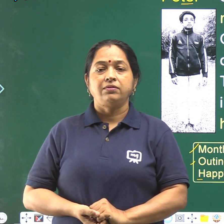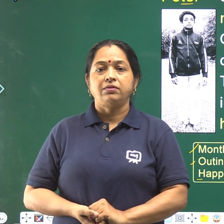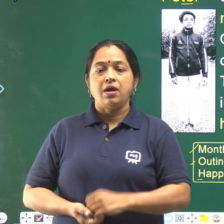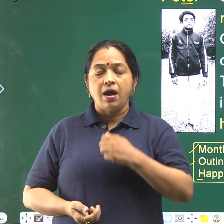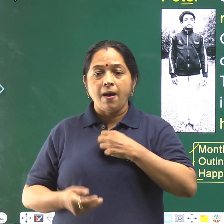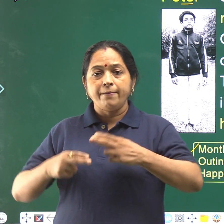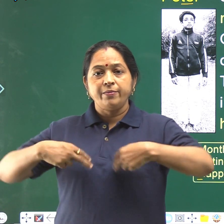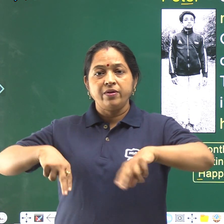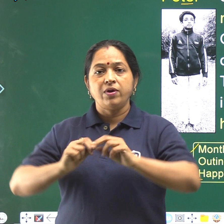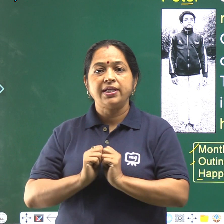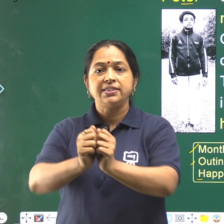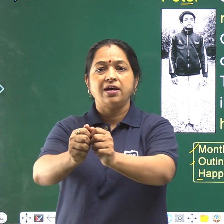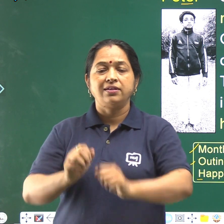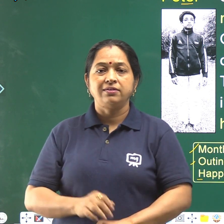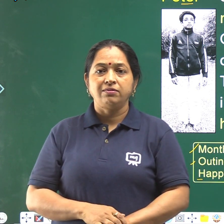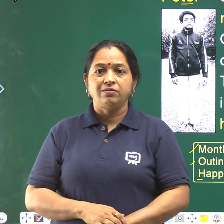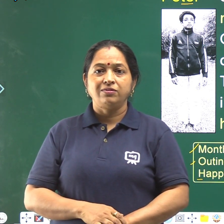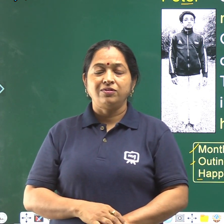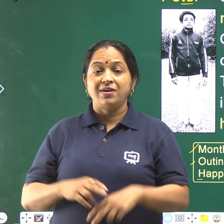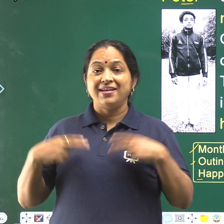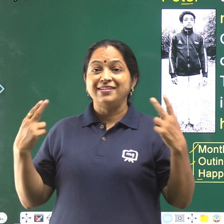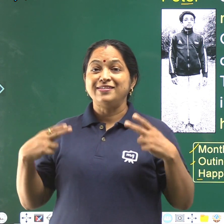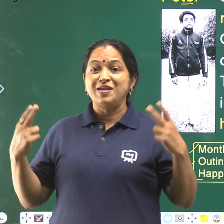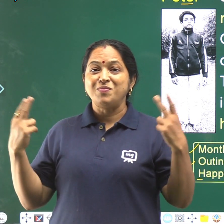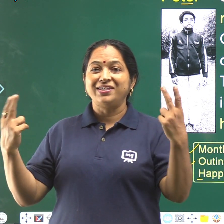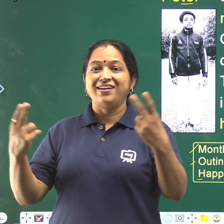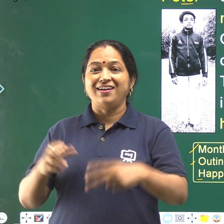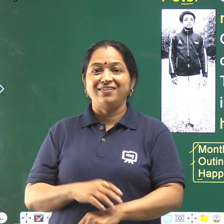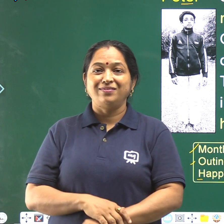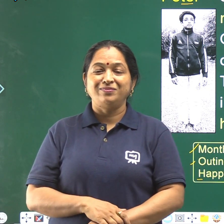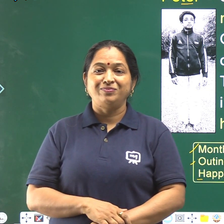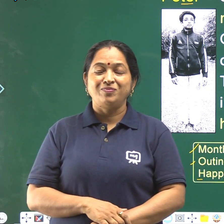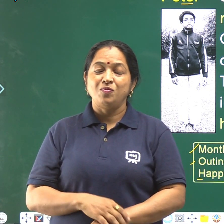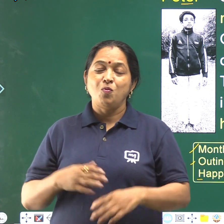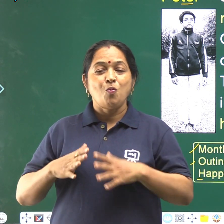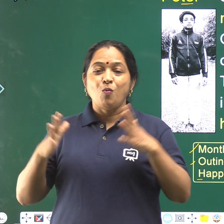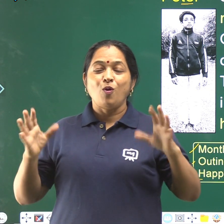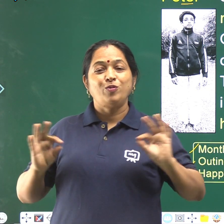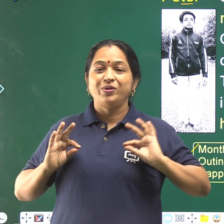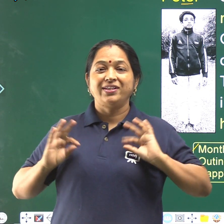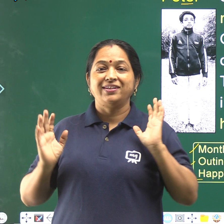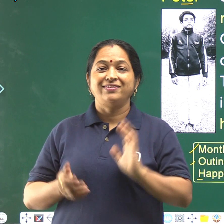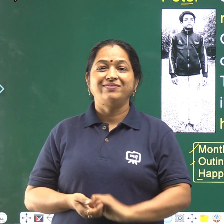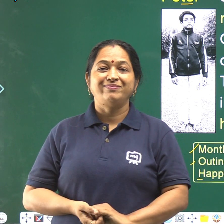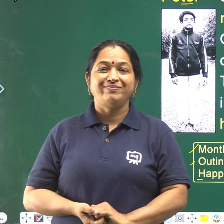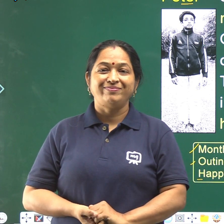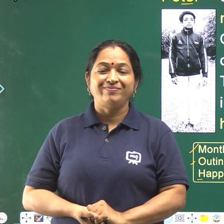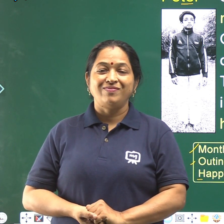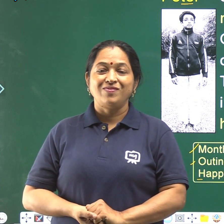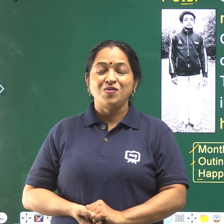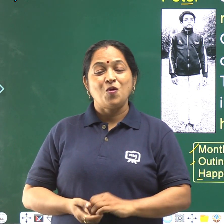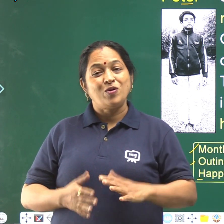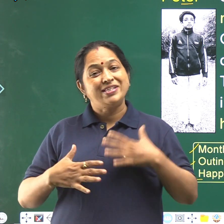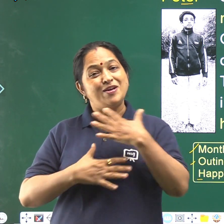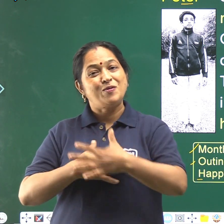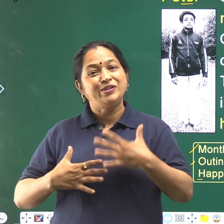अपने परिवार के साथ सैर पर जाना बहुत अच्छा लगता है और उसे